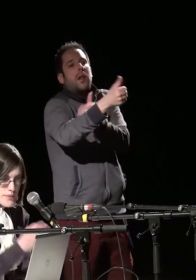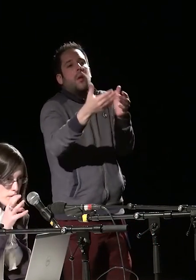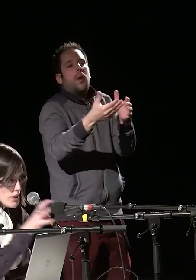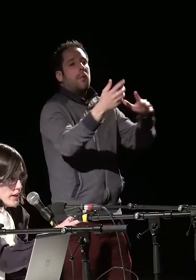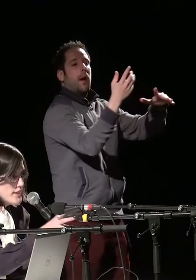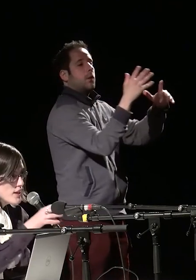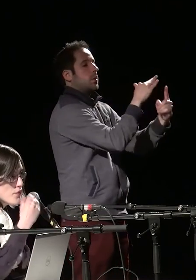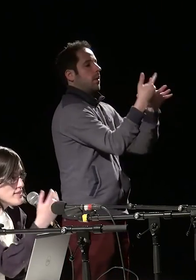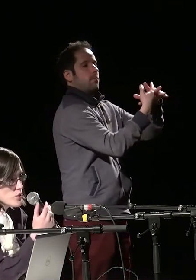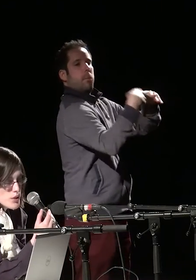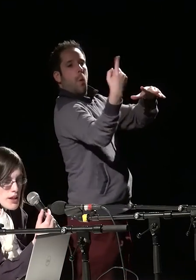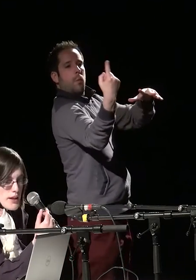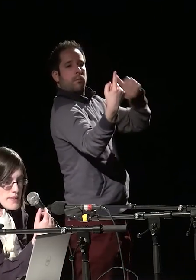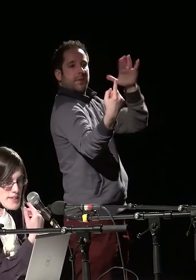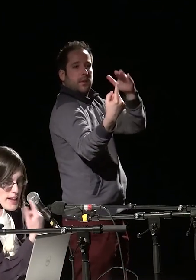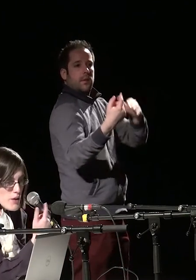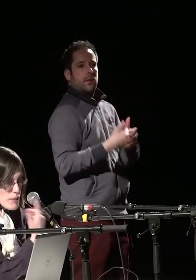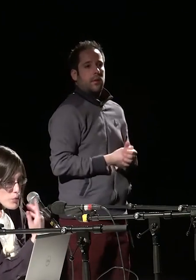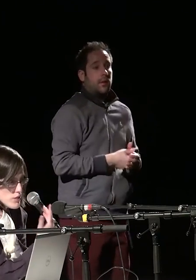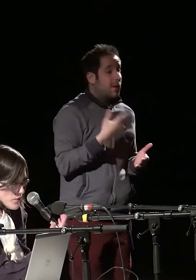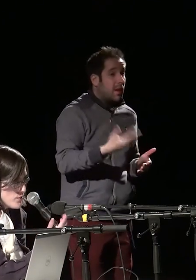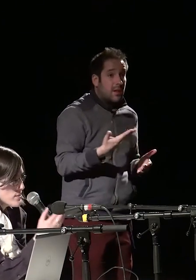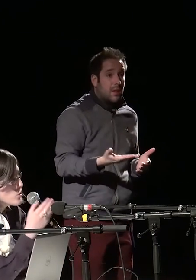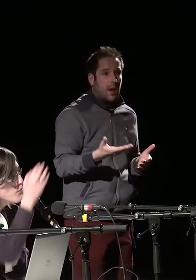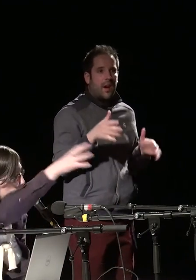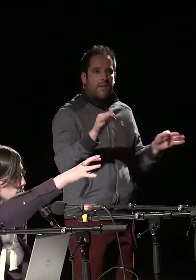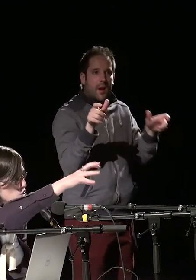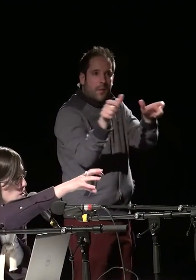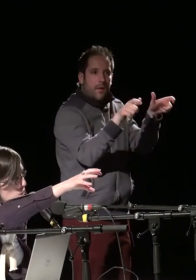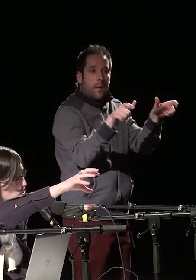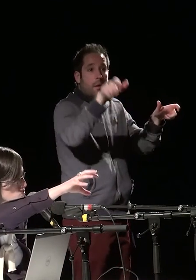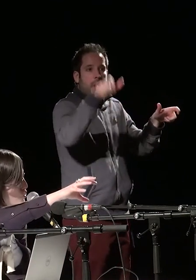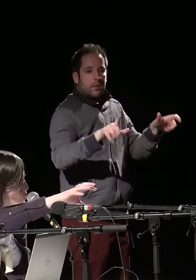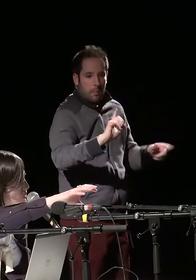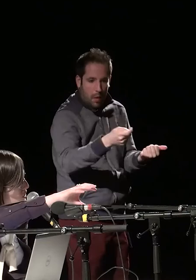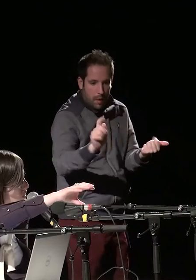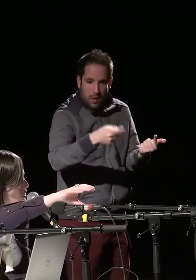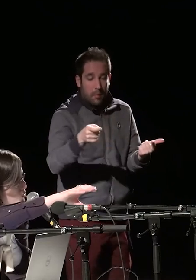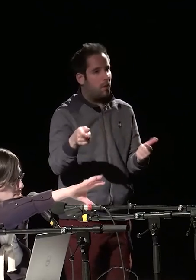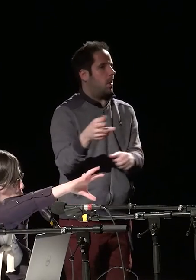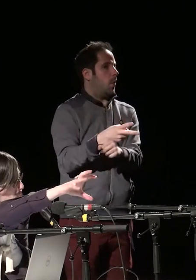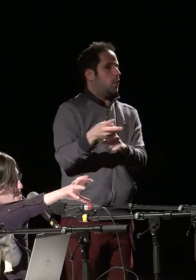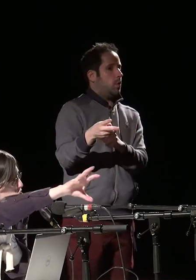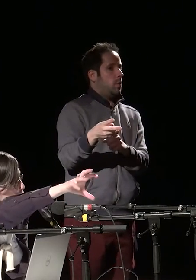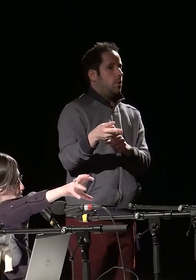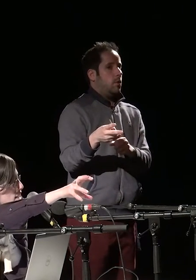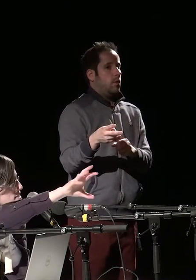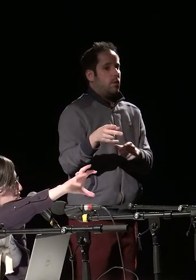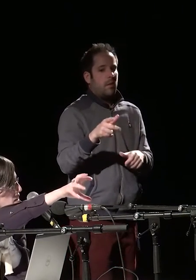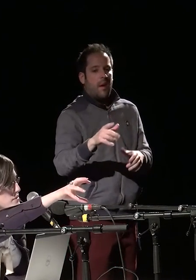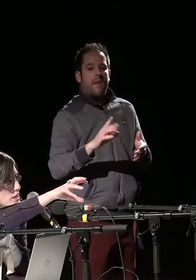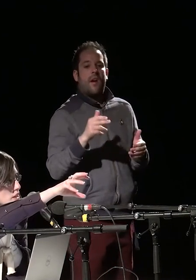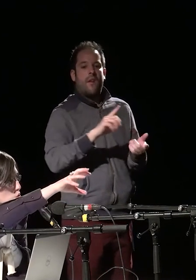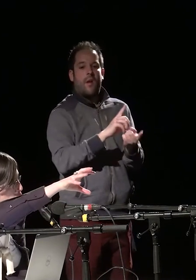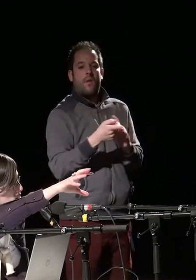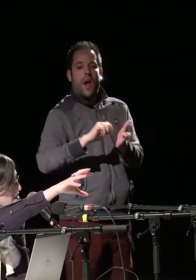de gens, quoi. L'idée, en fait, c'est que, c'est là où ça produit la surveillance, c'est que comme vous avez ces gens anormaux qui sont dangereux, donc les terroristes, les gens autoradicalisés,